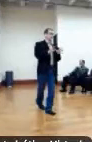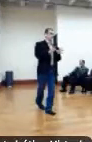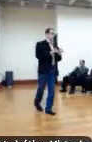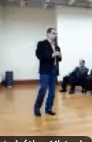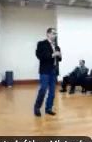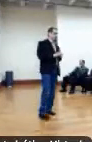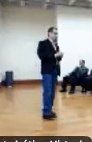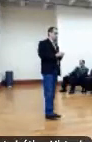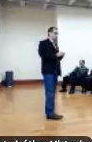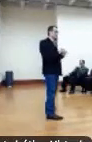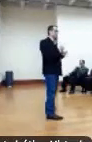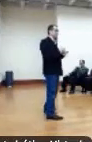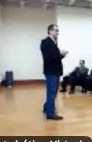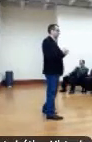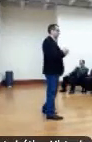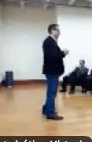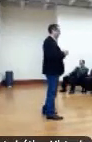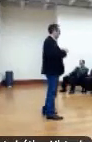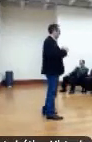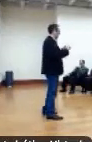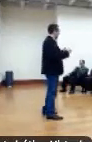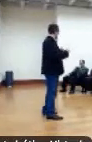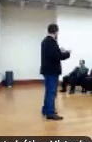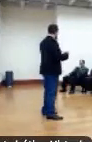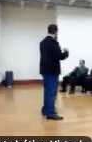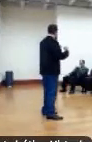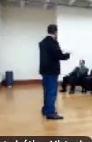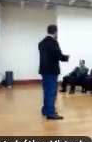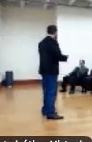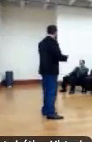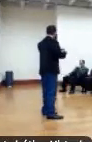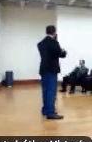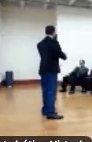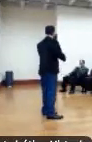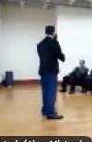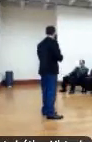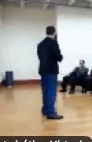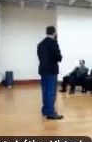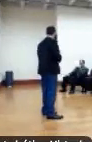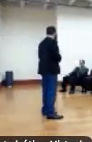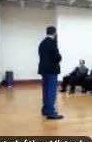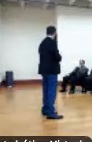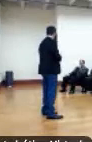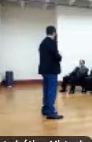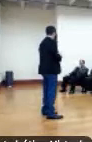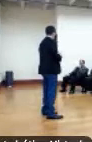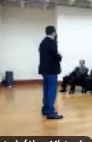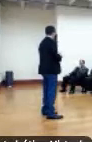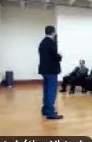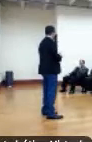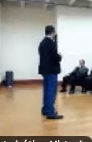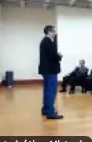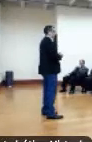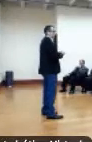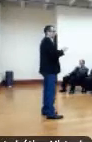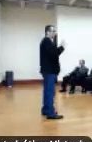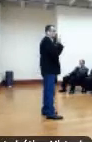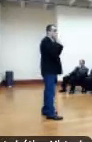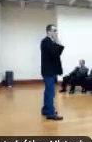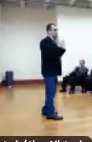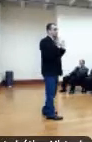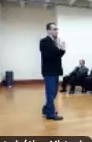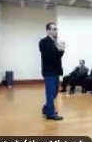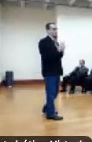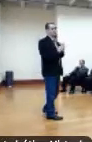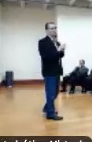¿ya? Ayer hablaba con el arquitecto Aldo Hernández al respecto y entonces le mencionaba yo el ejemplo del esperanto, como la intención de